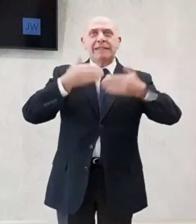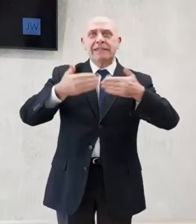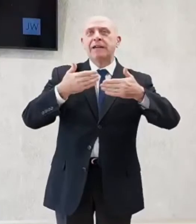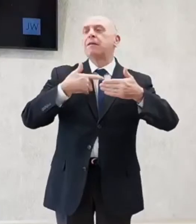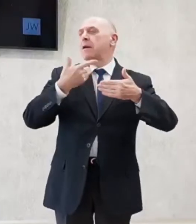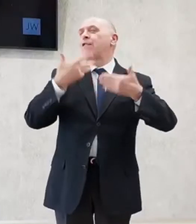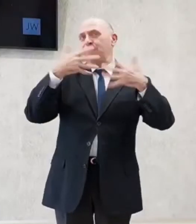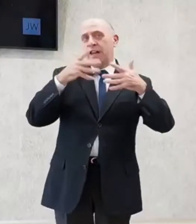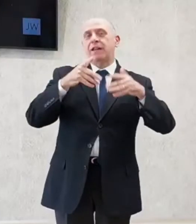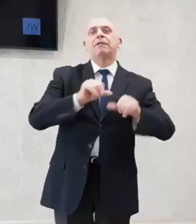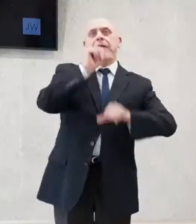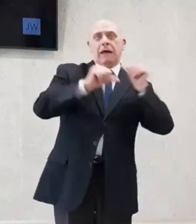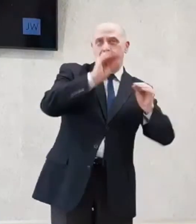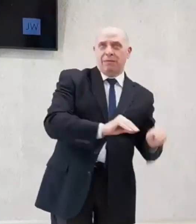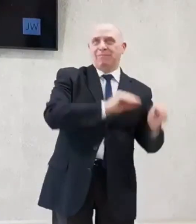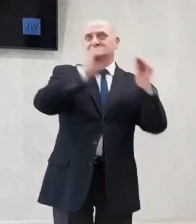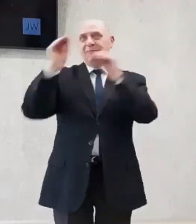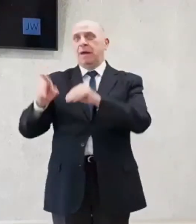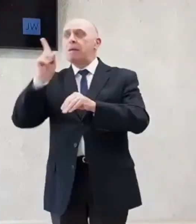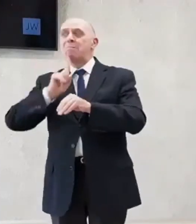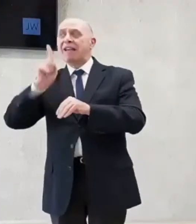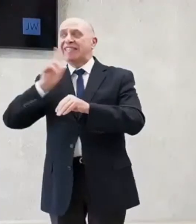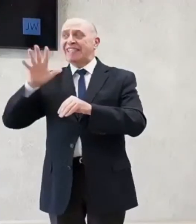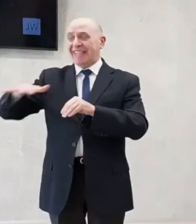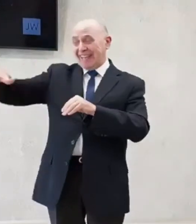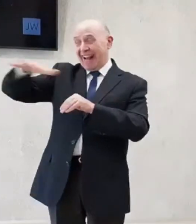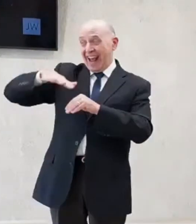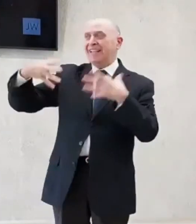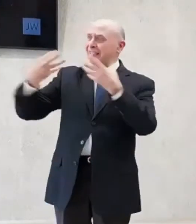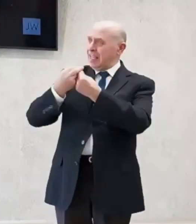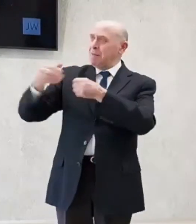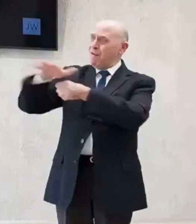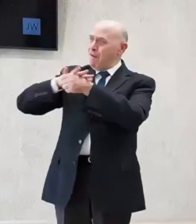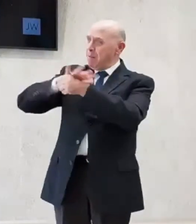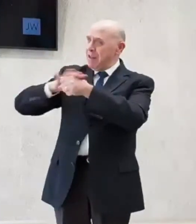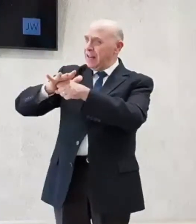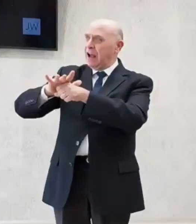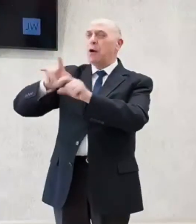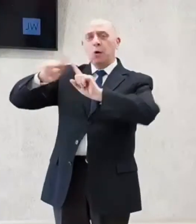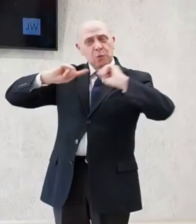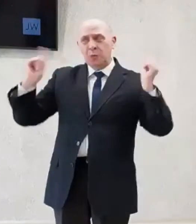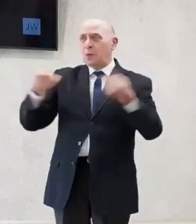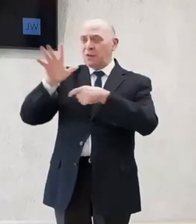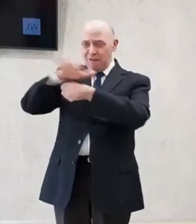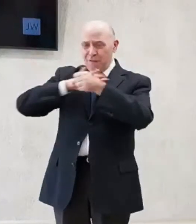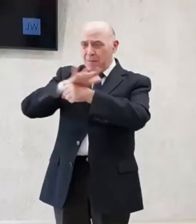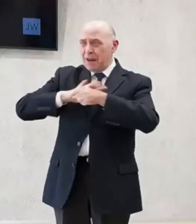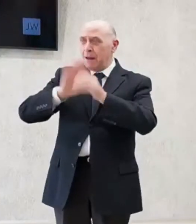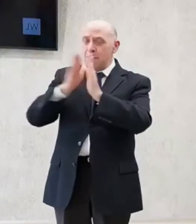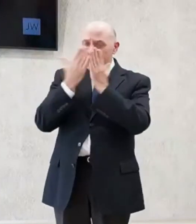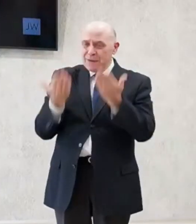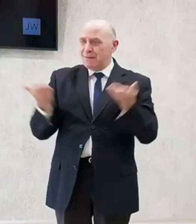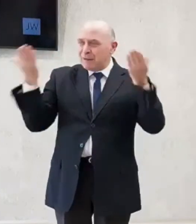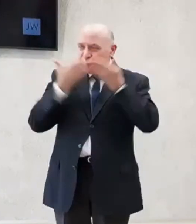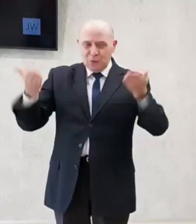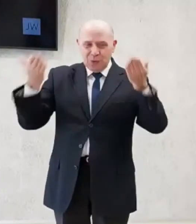a Messina Insieme a tutta la famiglia si erano Uniti nello studio della Bibbia